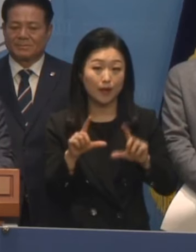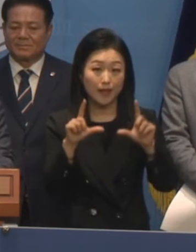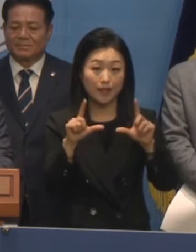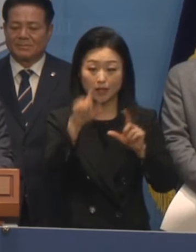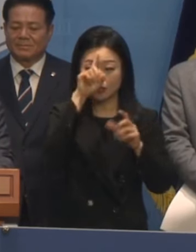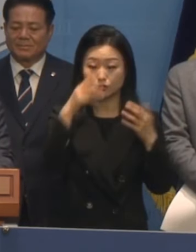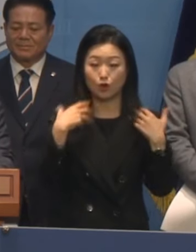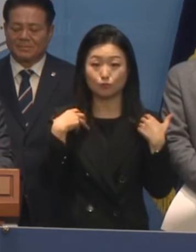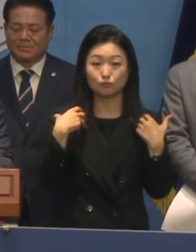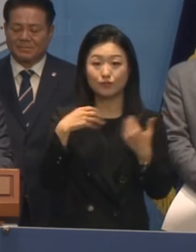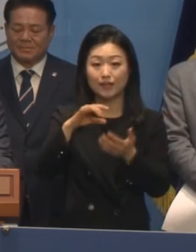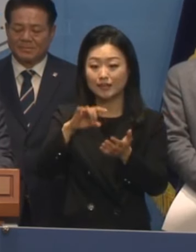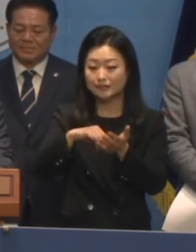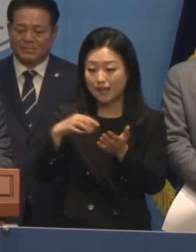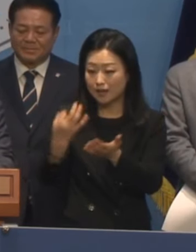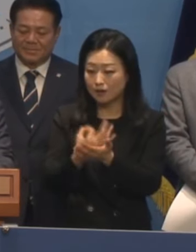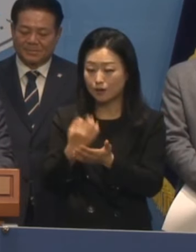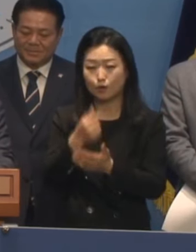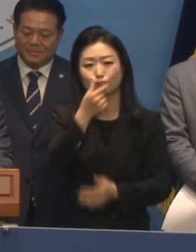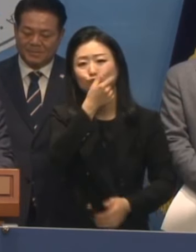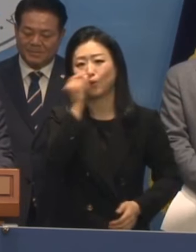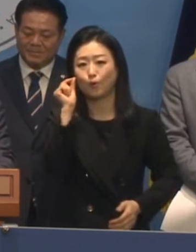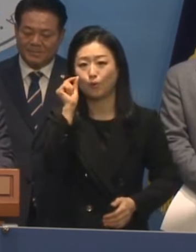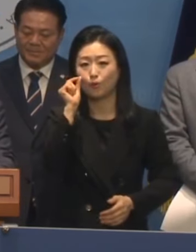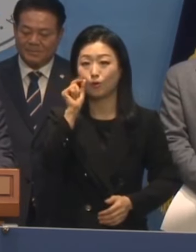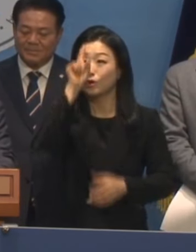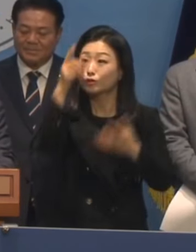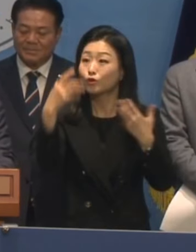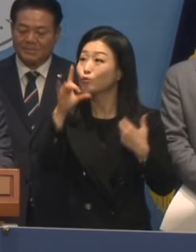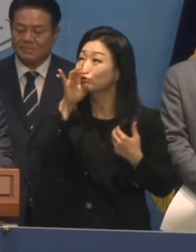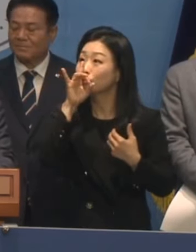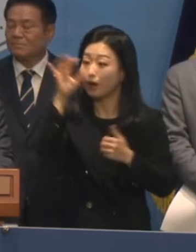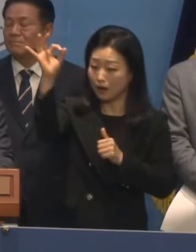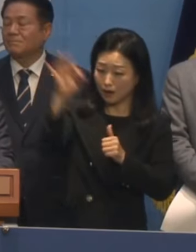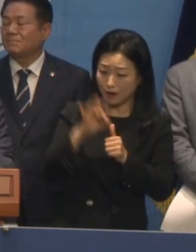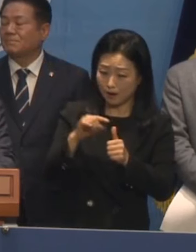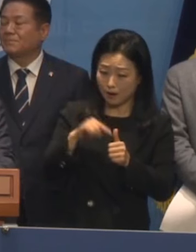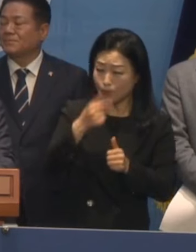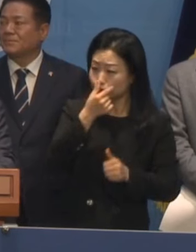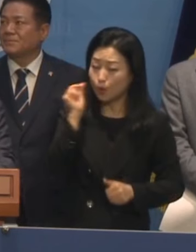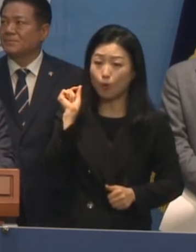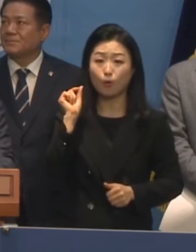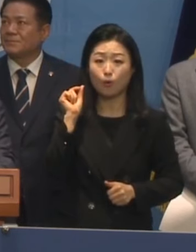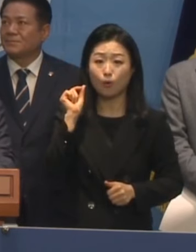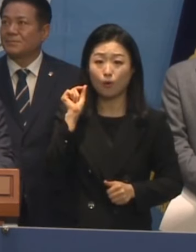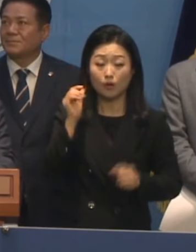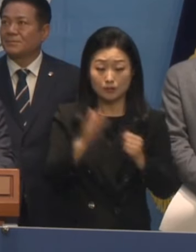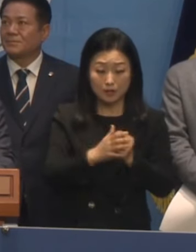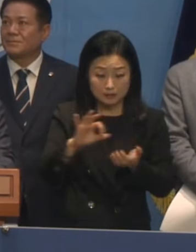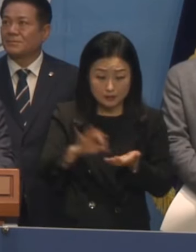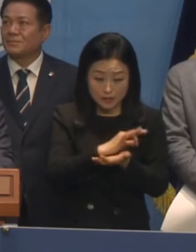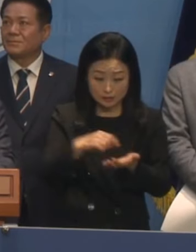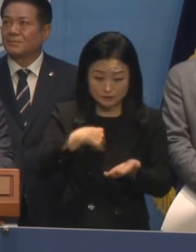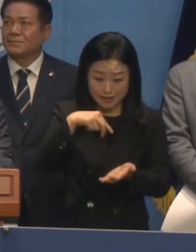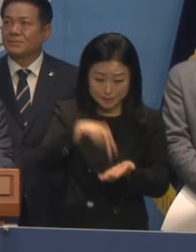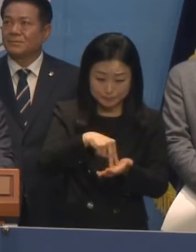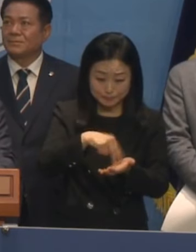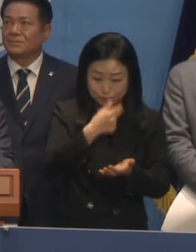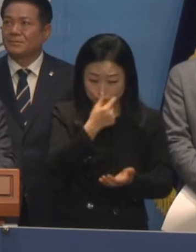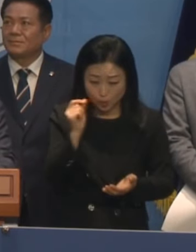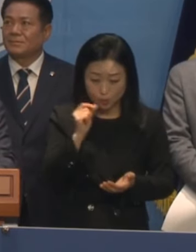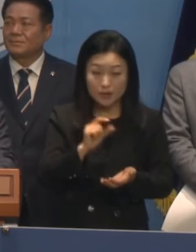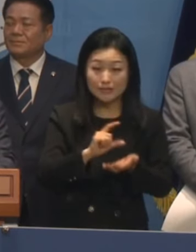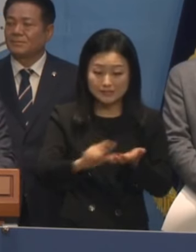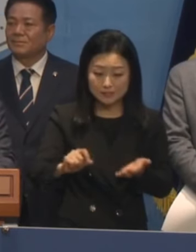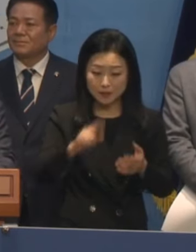정 이로 교세 미지급이 불보듯 뻔하며 이에 따라 재정 자립도가 낮은 지방